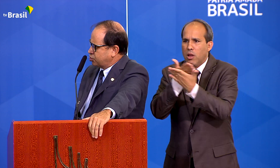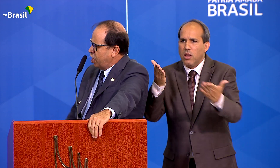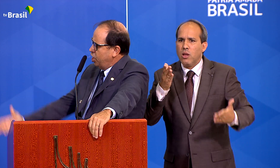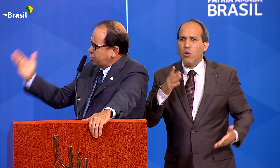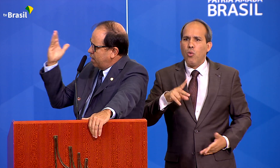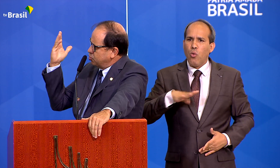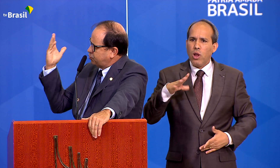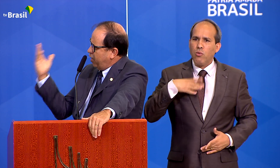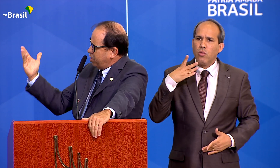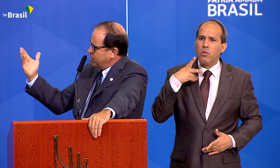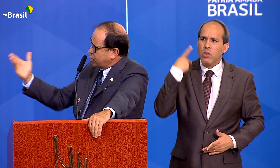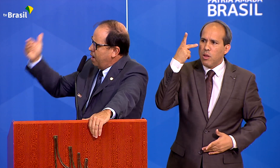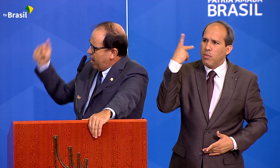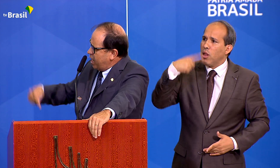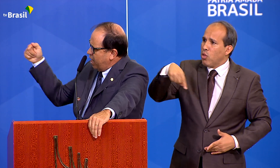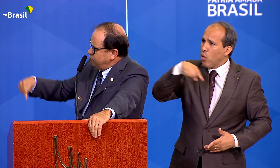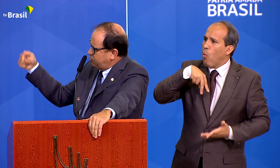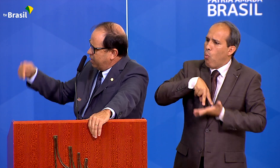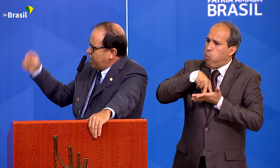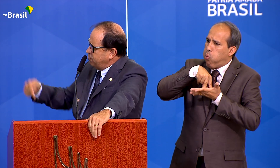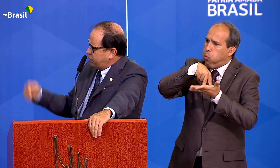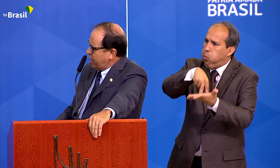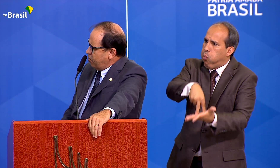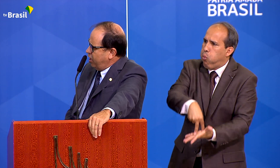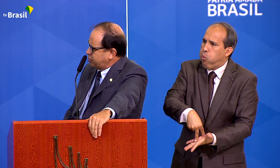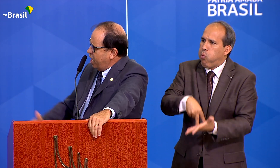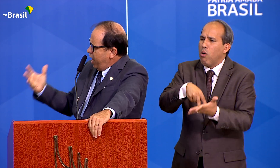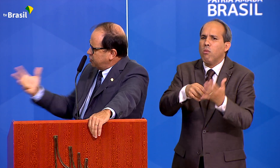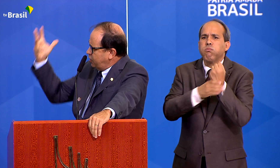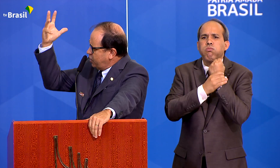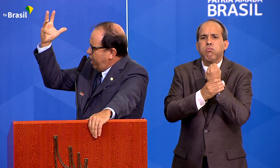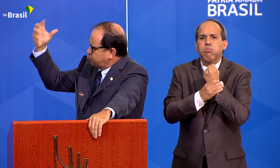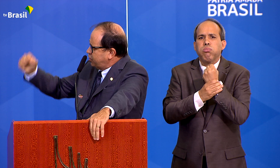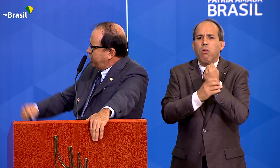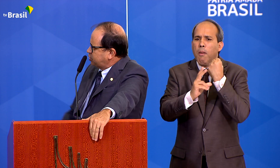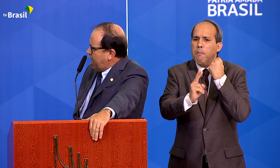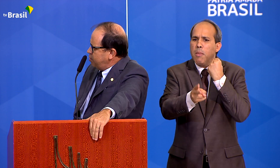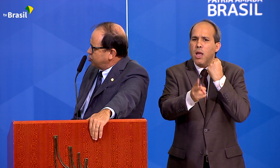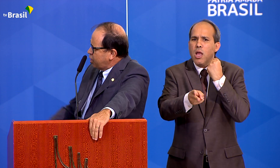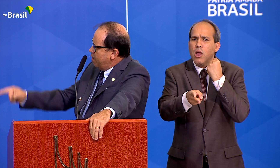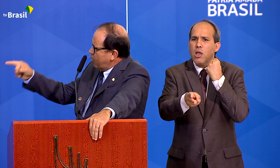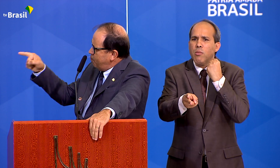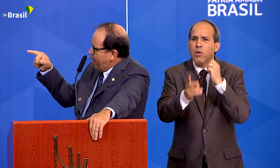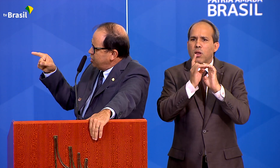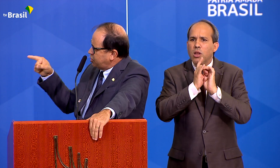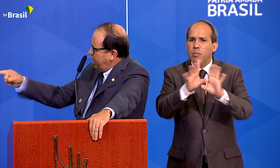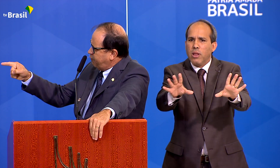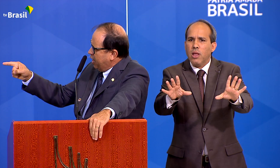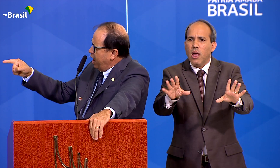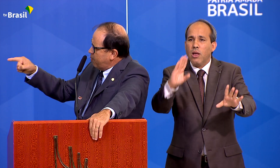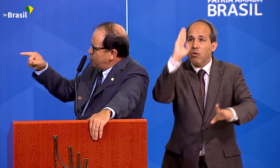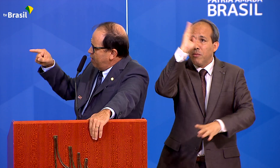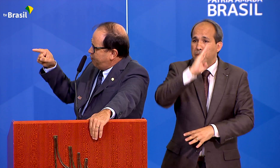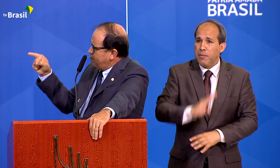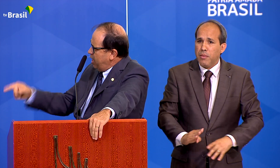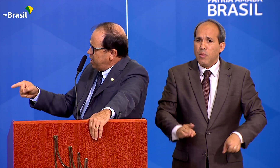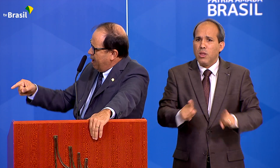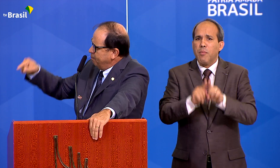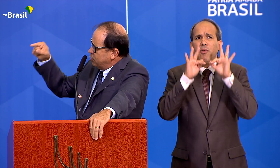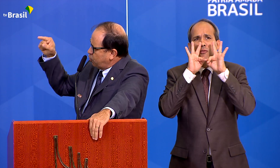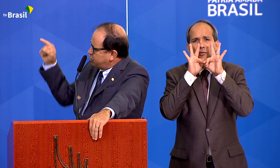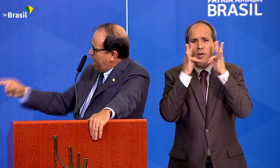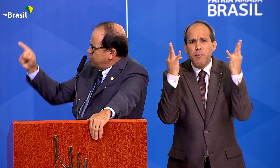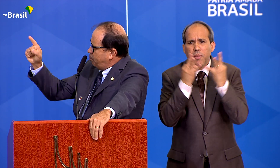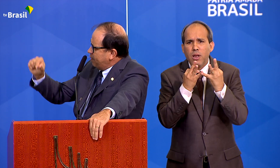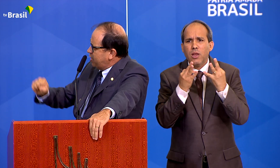demais deputados estamos firmes para garantir a noite é sim direito de gritarmos para um país livre para